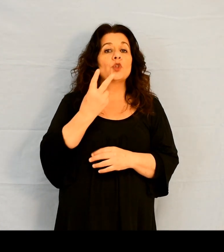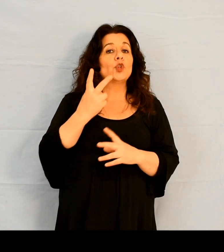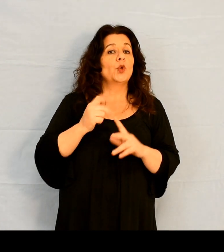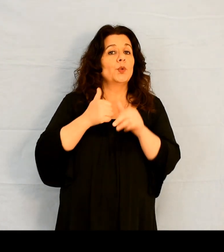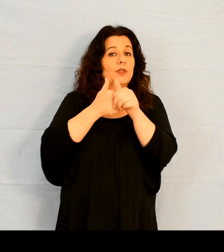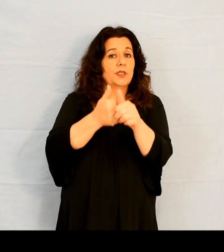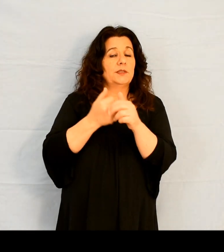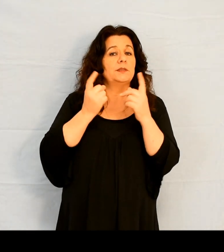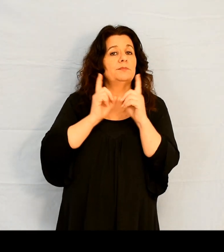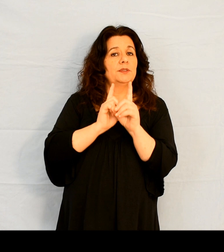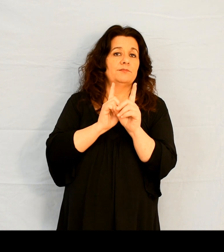appelé Emmaüs,